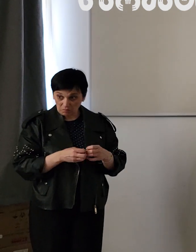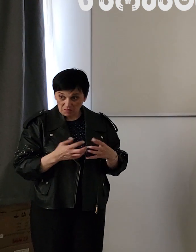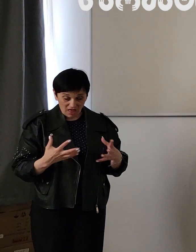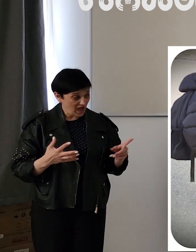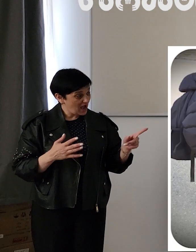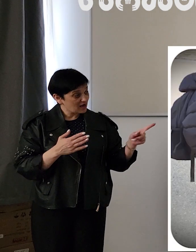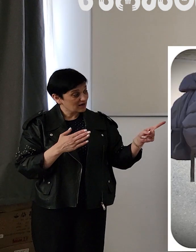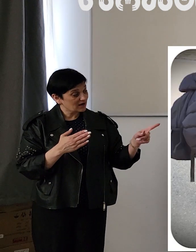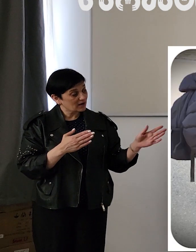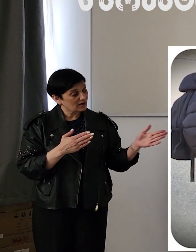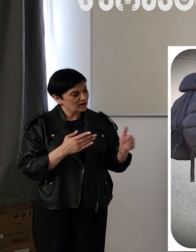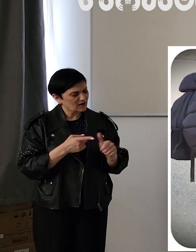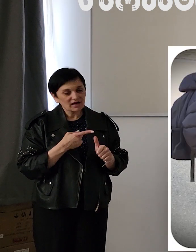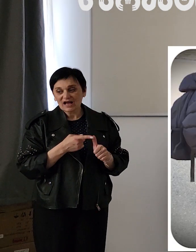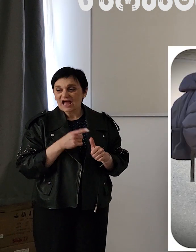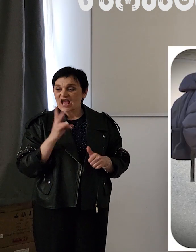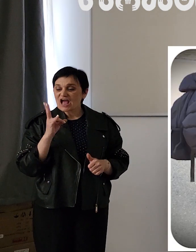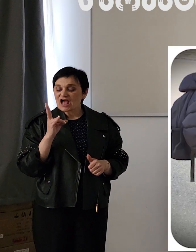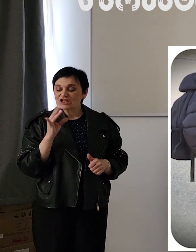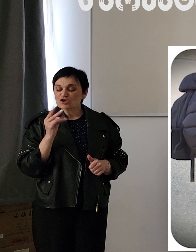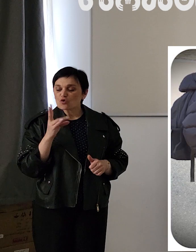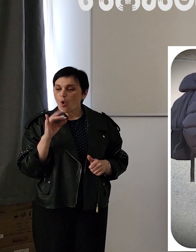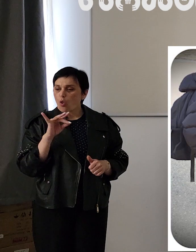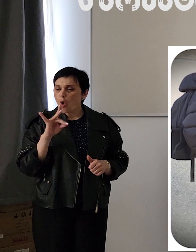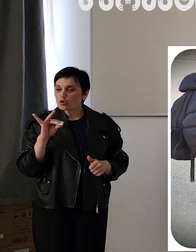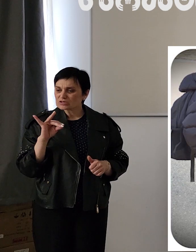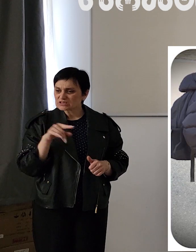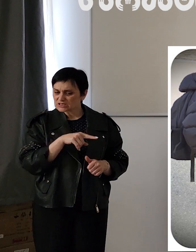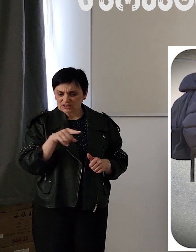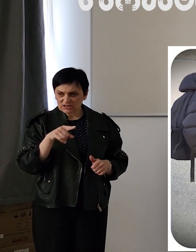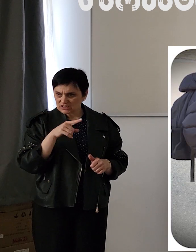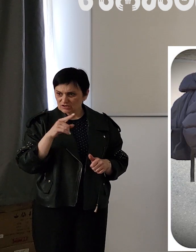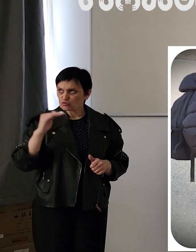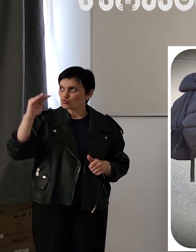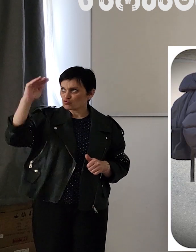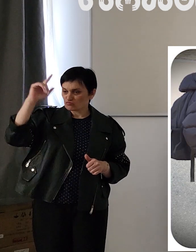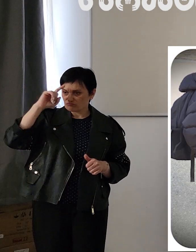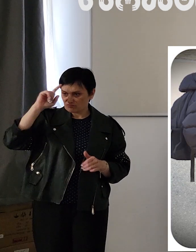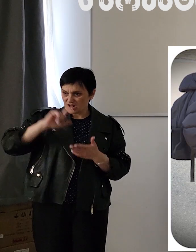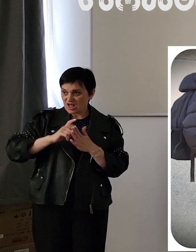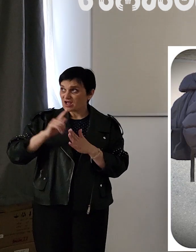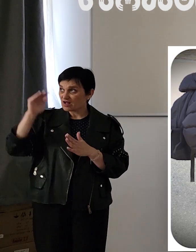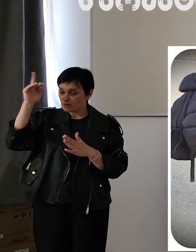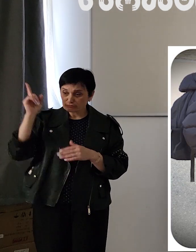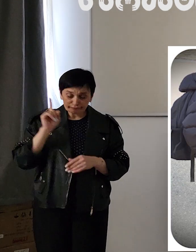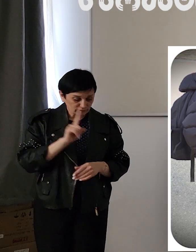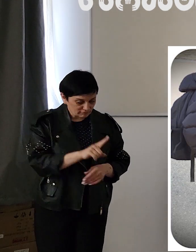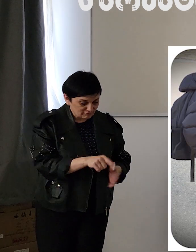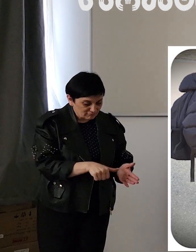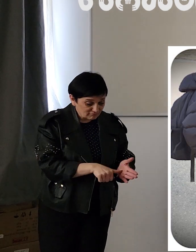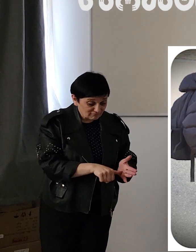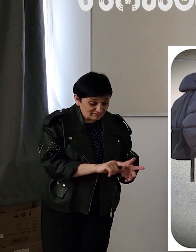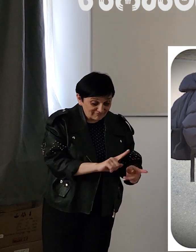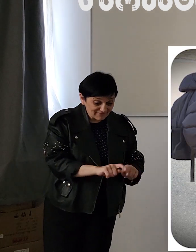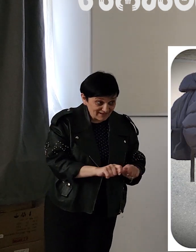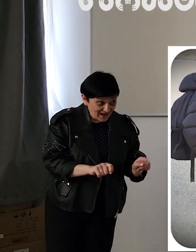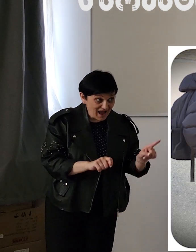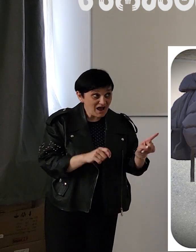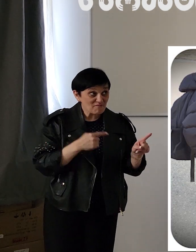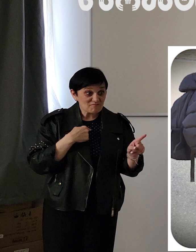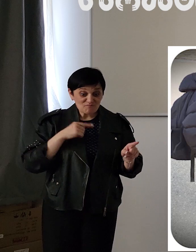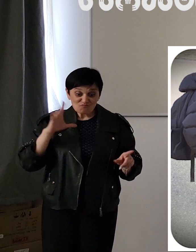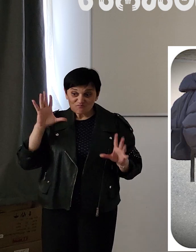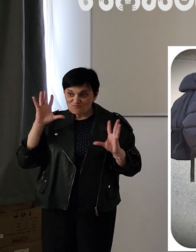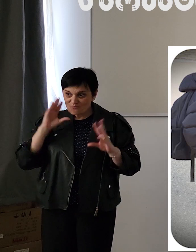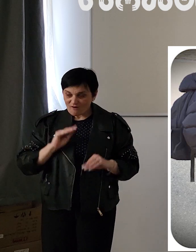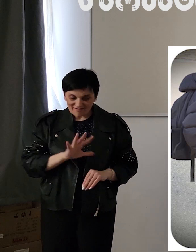მოვიდა ნიკოლოზე, ეს უფროს კლასელია შედარებით, და დაიწყო მისი თასმების შეკრა და მე მოვასწარი, ესე იგი,